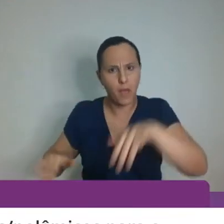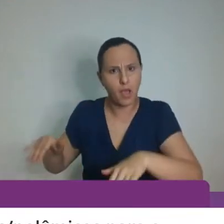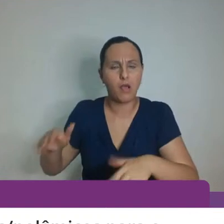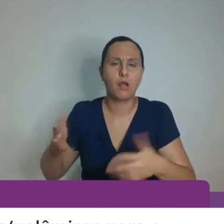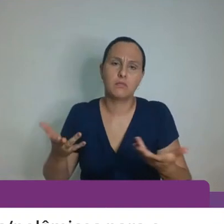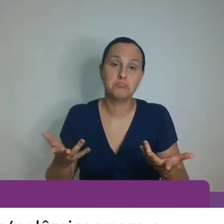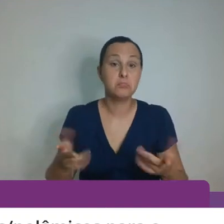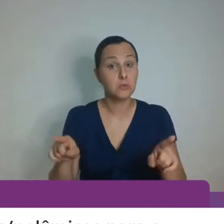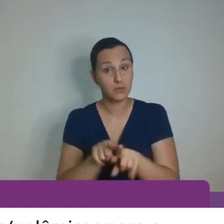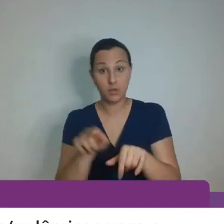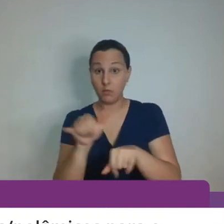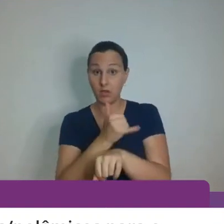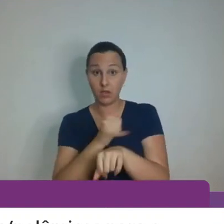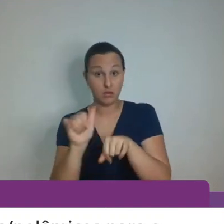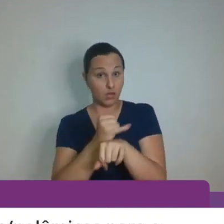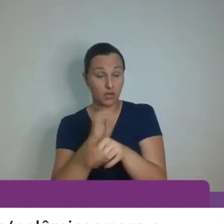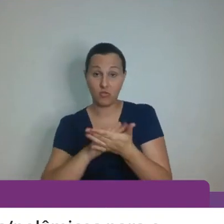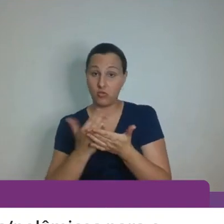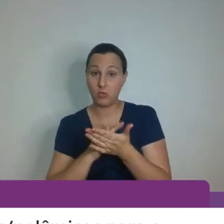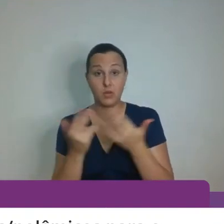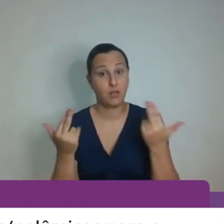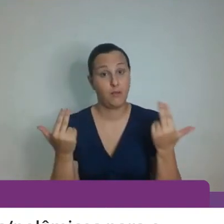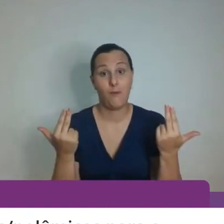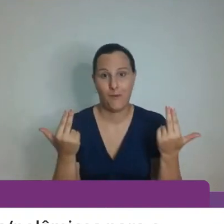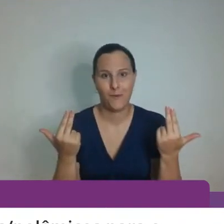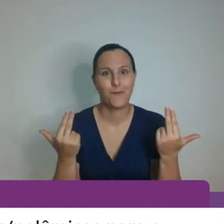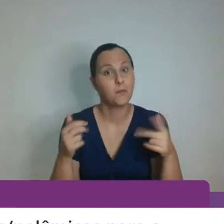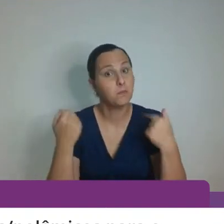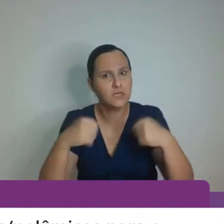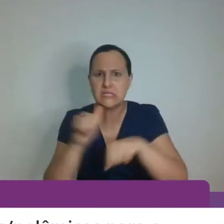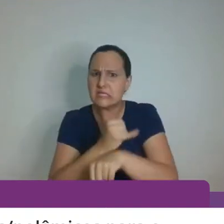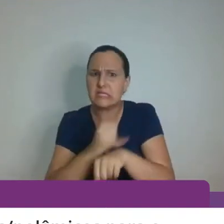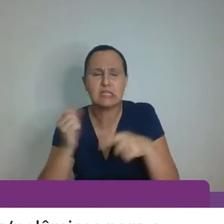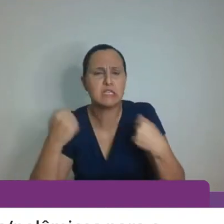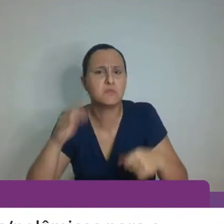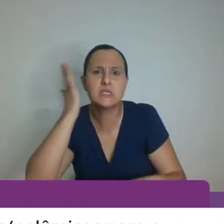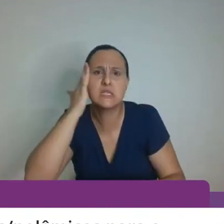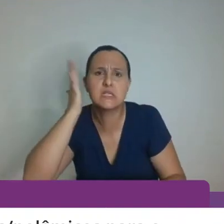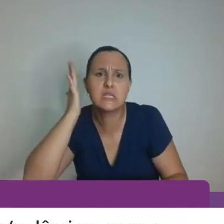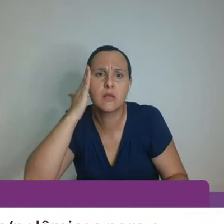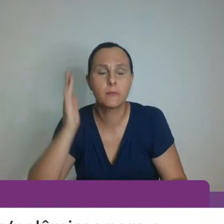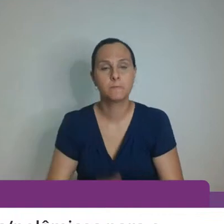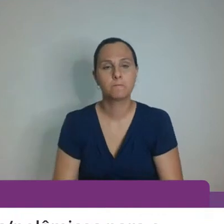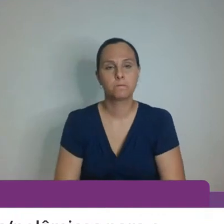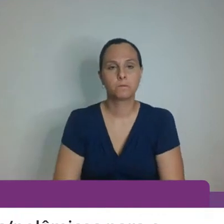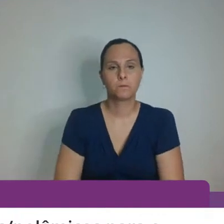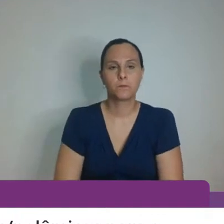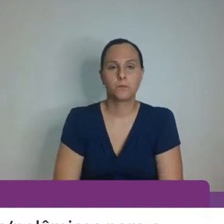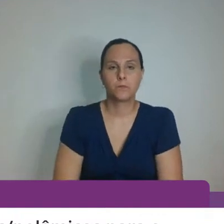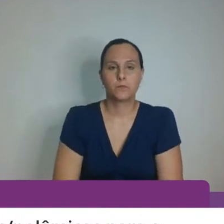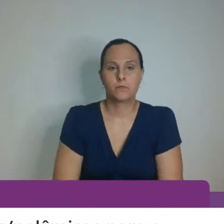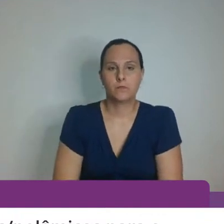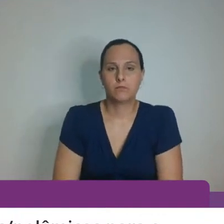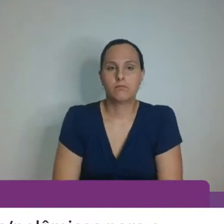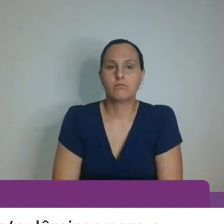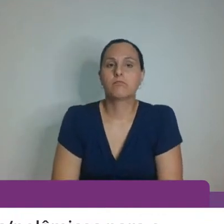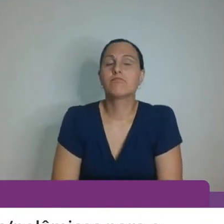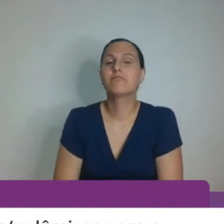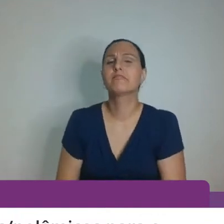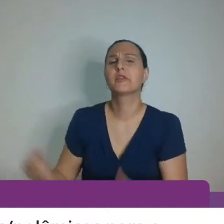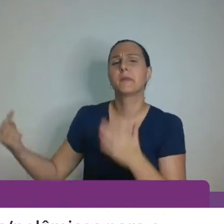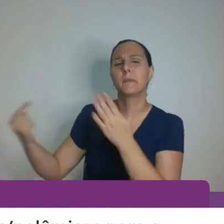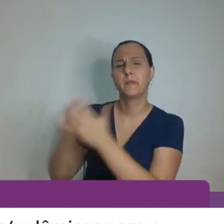Como lidar com discursos sensíveis, polêmicos para o intérprete que não concorde com o que está sendo falado?